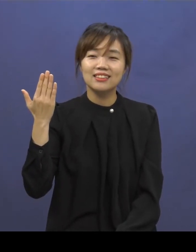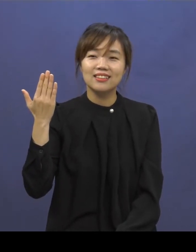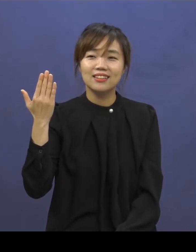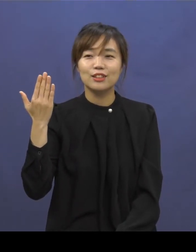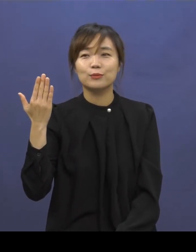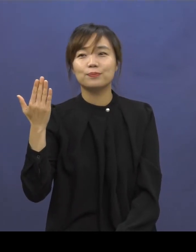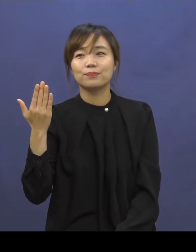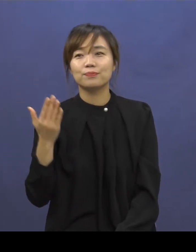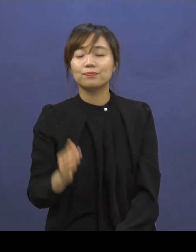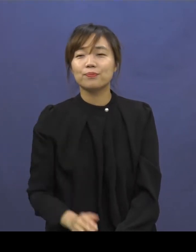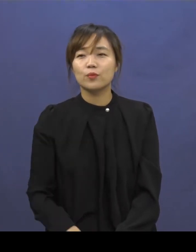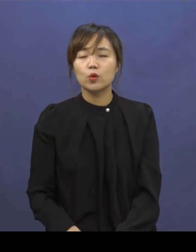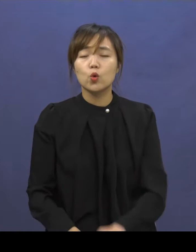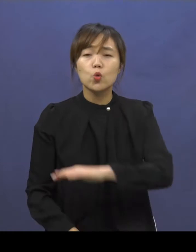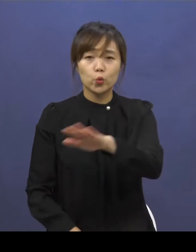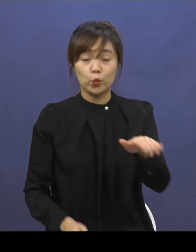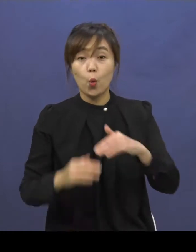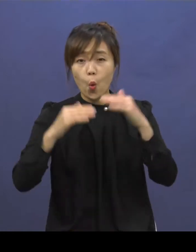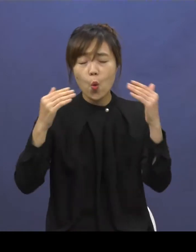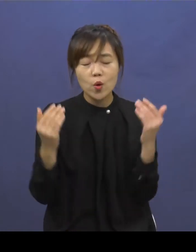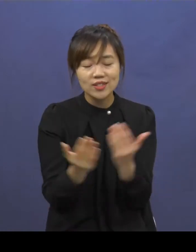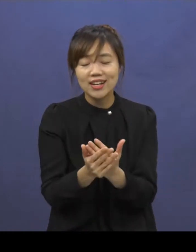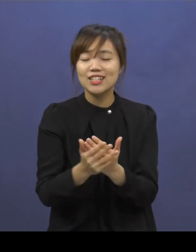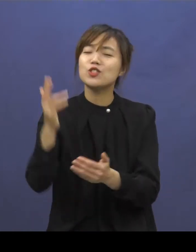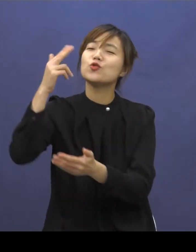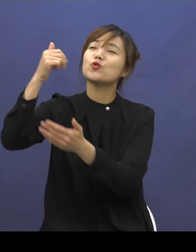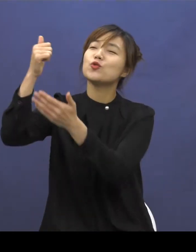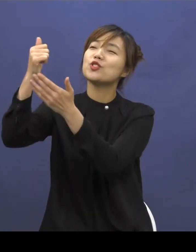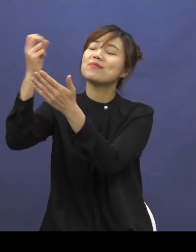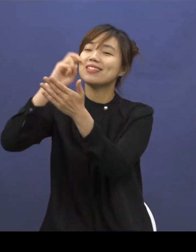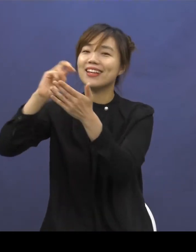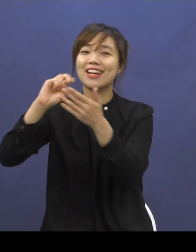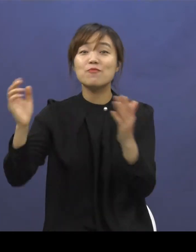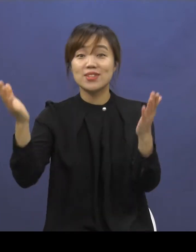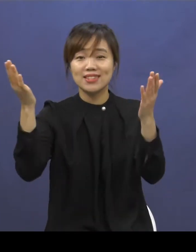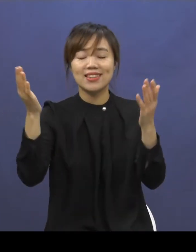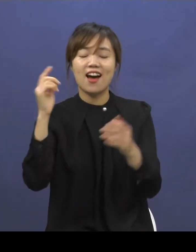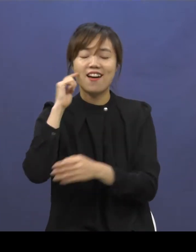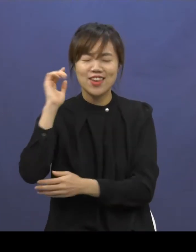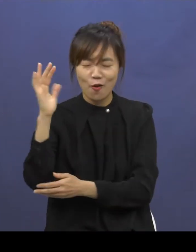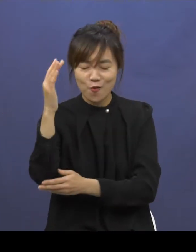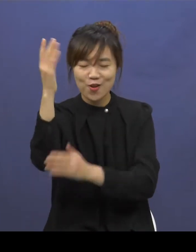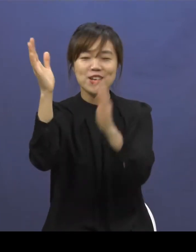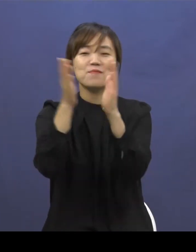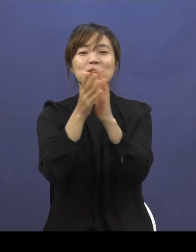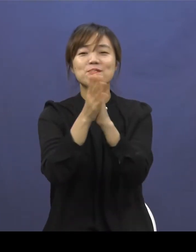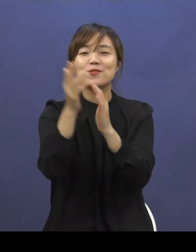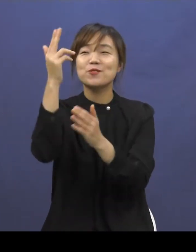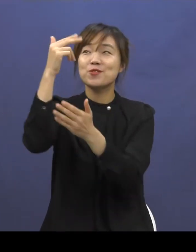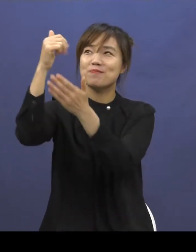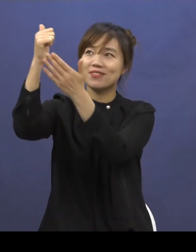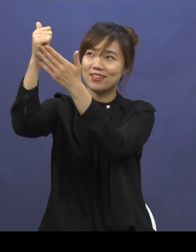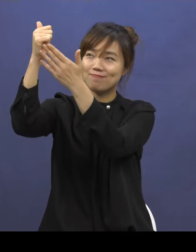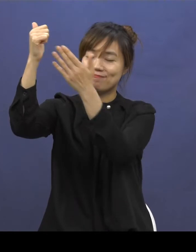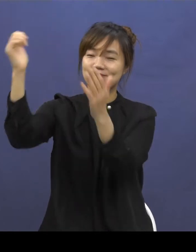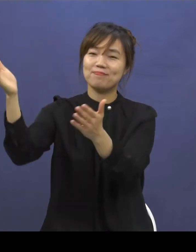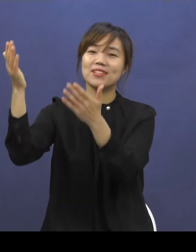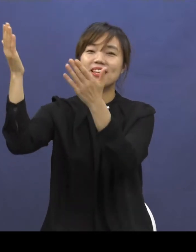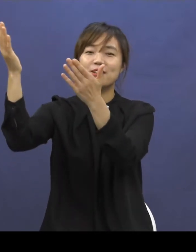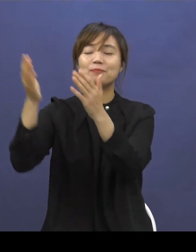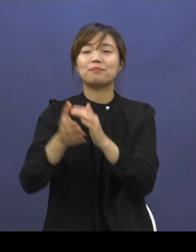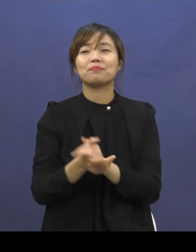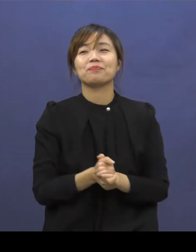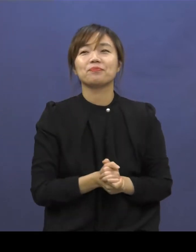우리를 온전케 하신 주님의 이름을 찬양합니다. 우리 영광의 말씀을 주님 앞에 올려드리십시다. 할렐루야. 그 주님께서 우리와